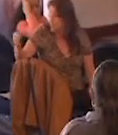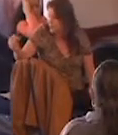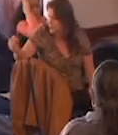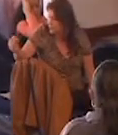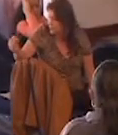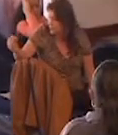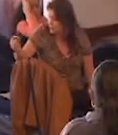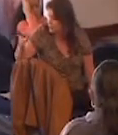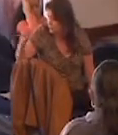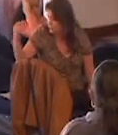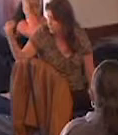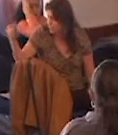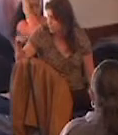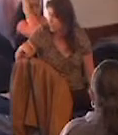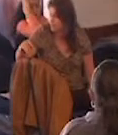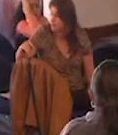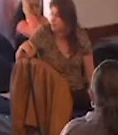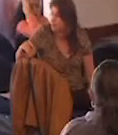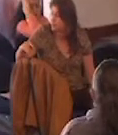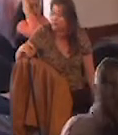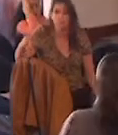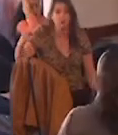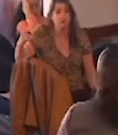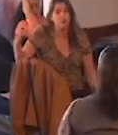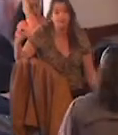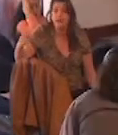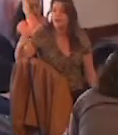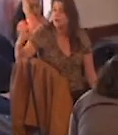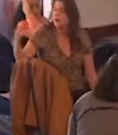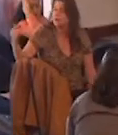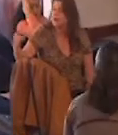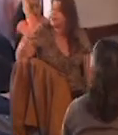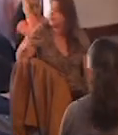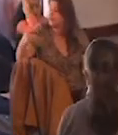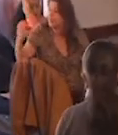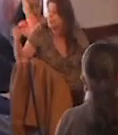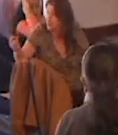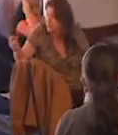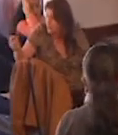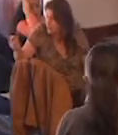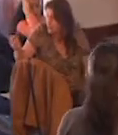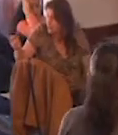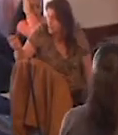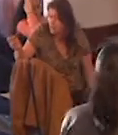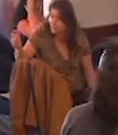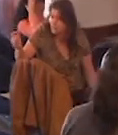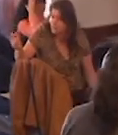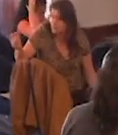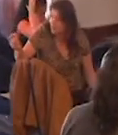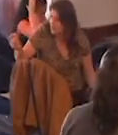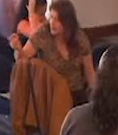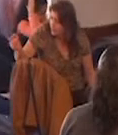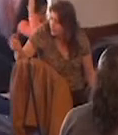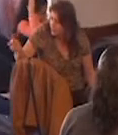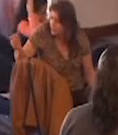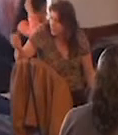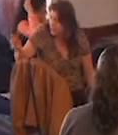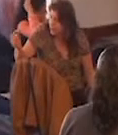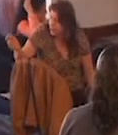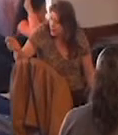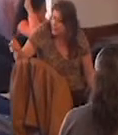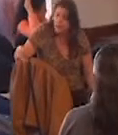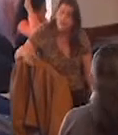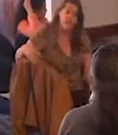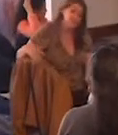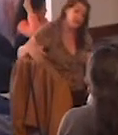esto digo, todo el mundo habla de inclusión porque esto se volvió tema mediático, inclusión, inclusión, pero nadie se compromete. No hay absolutamente